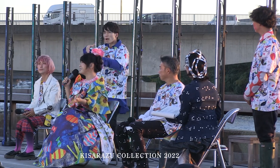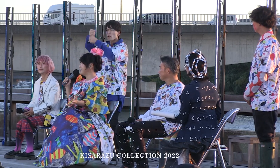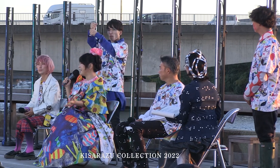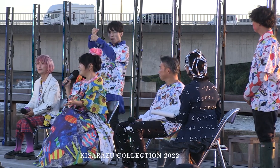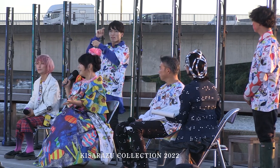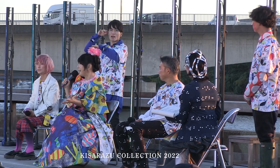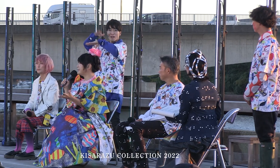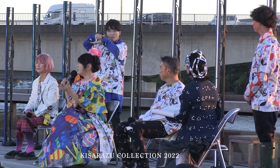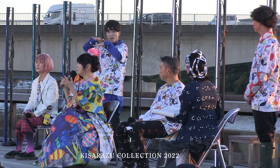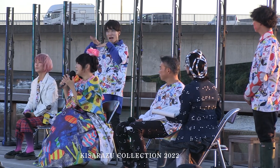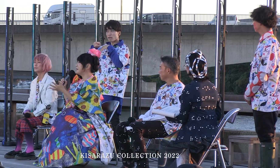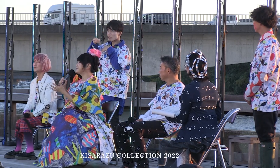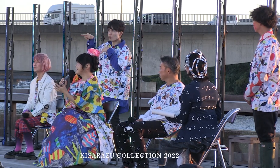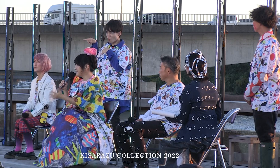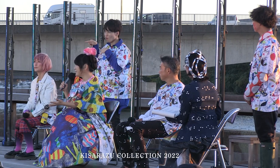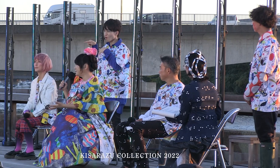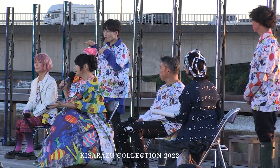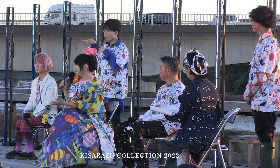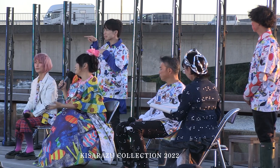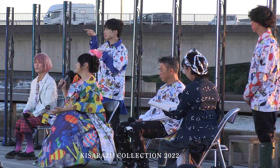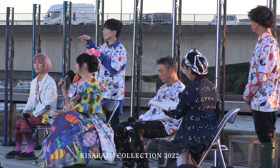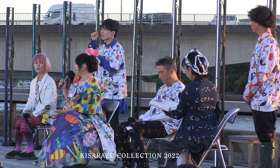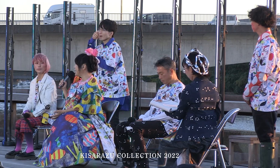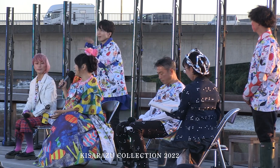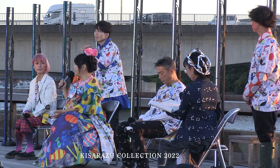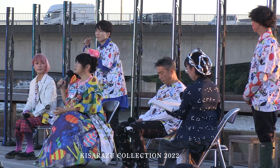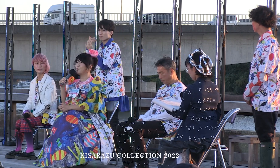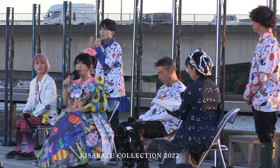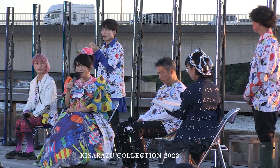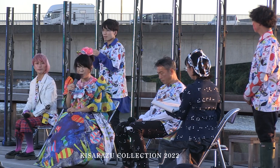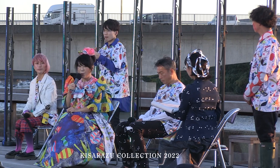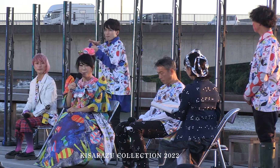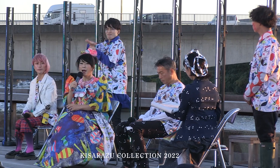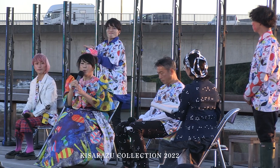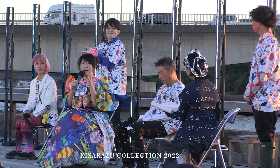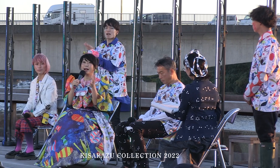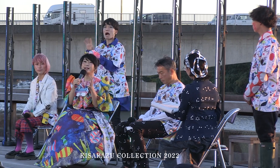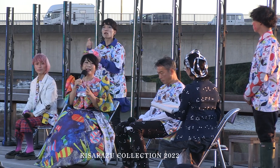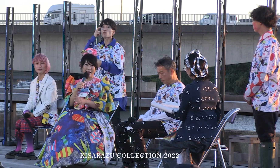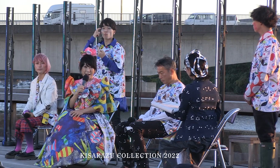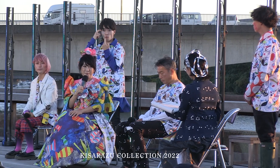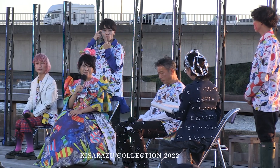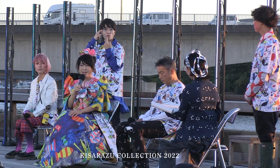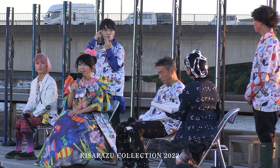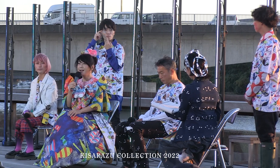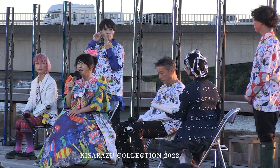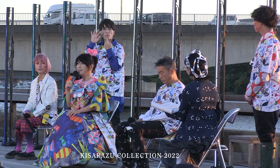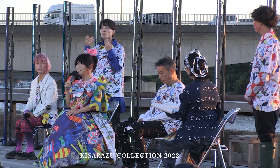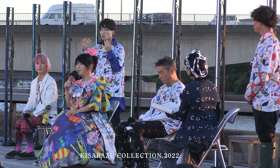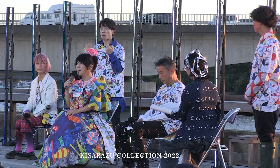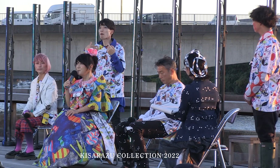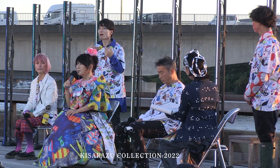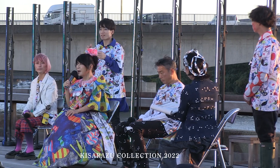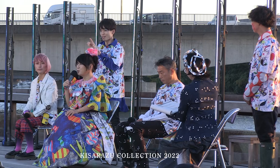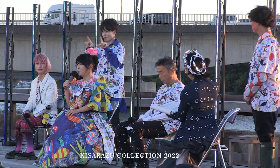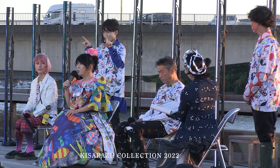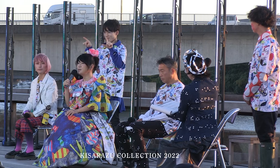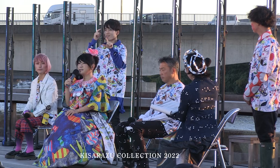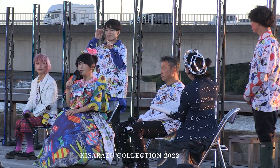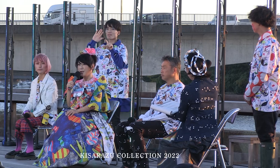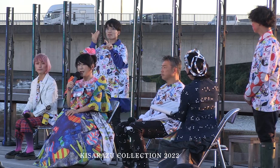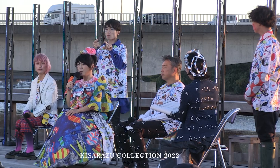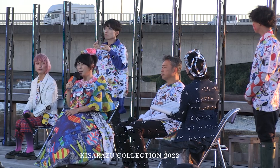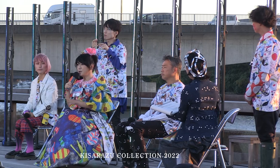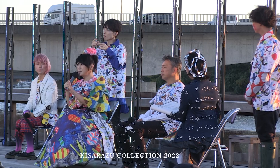一区切りにしちゃって相手を決めつけちゃう気持ちがあると思うんですよ。まあ分からないから。だから私はあの